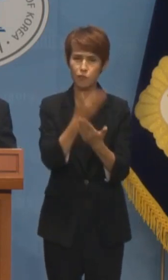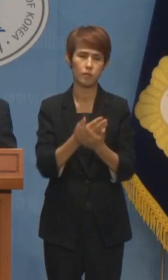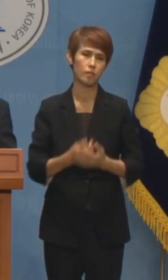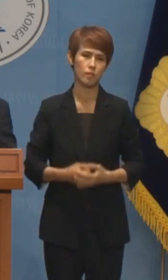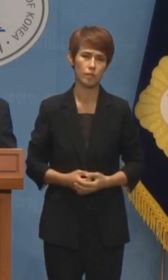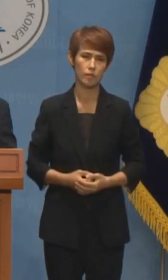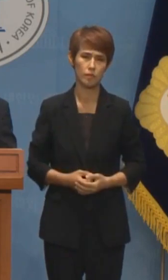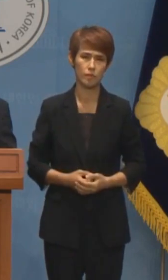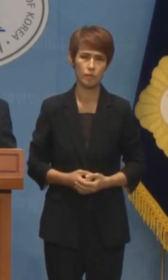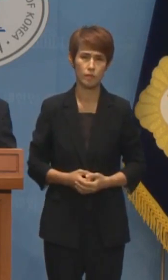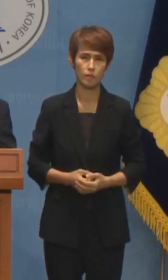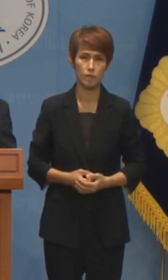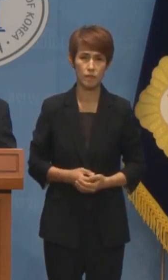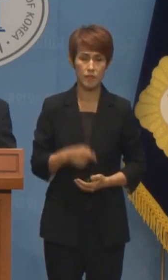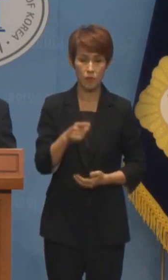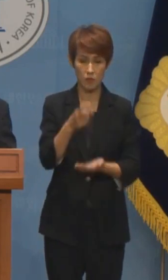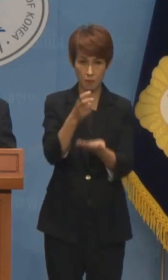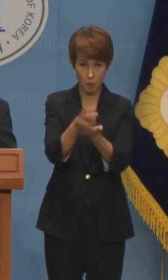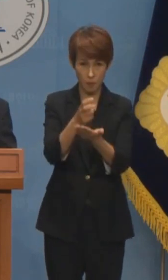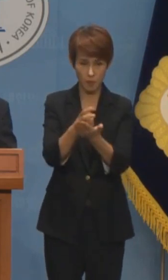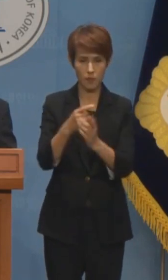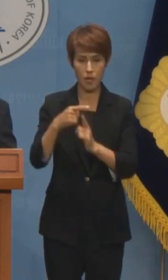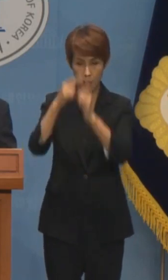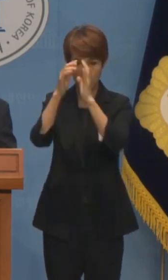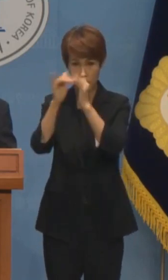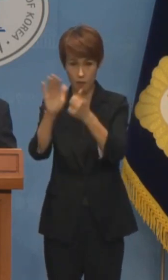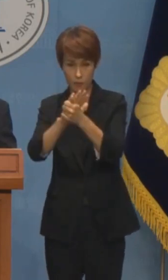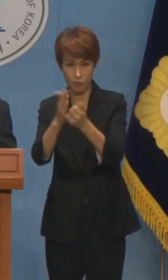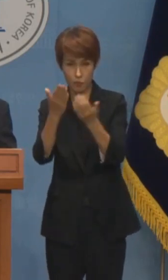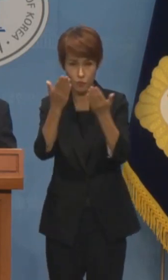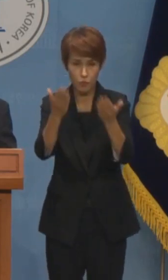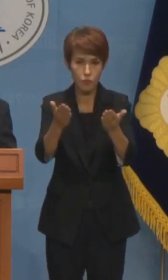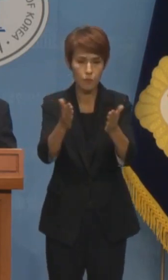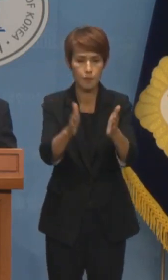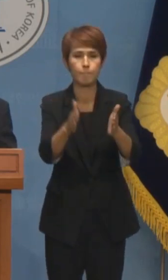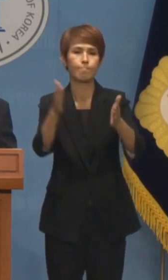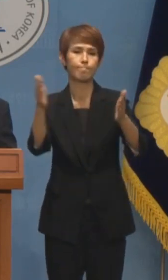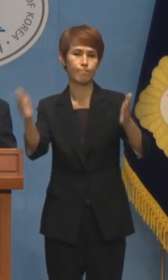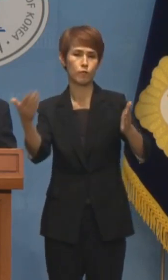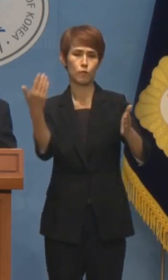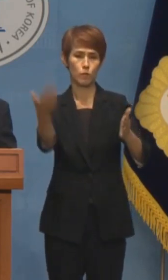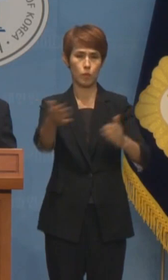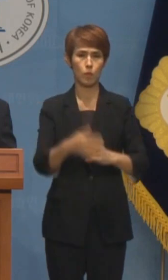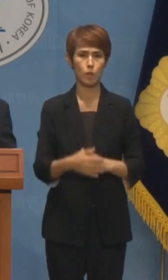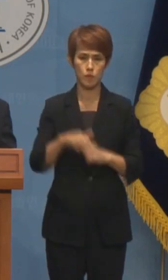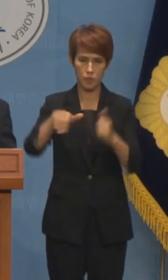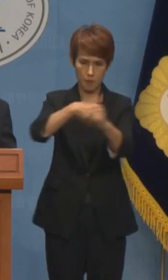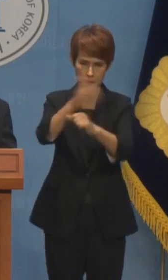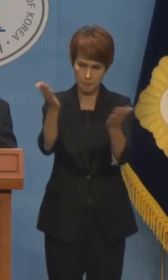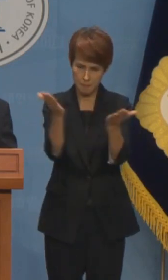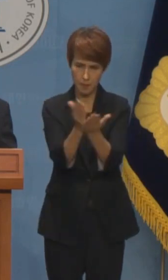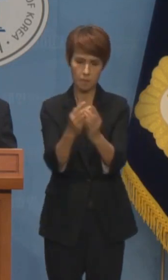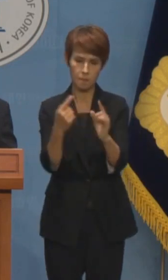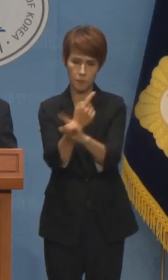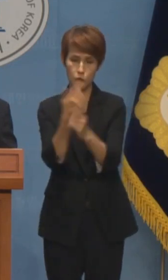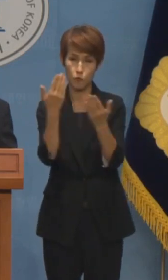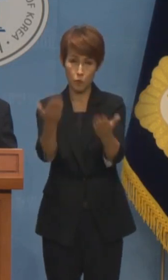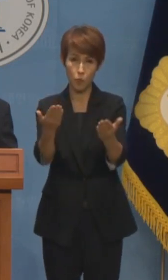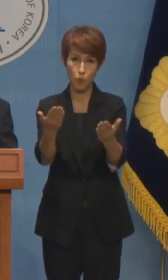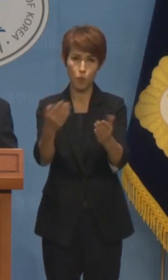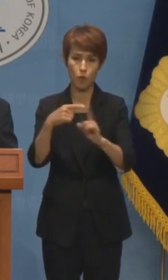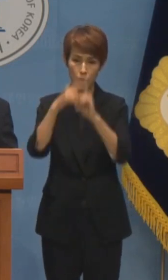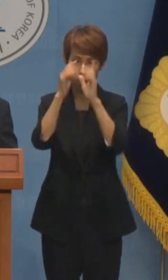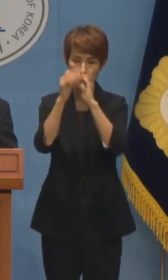간호법은 간호사들이 제공하는 간호 혜택의 범위를 넓히고 현실에 맞게 개선하고 그들의